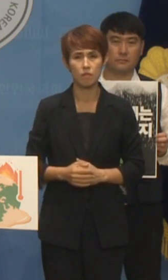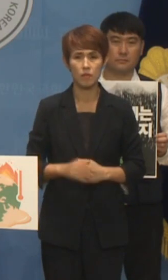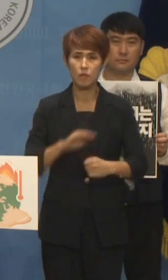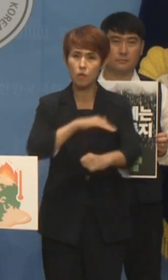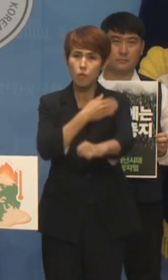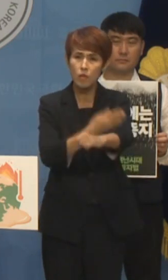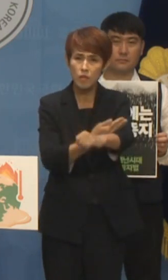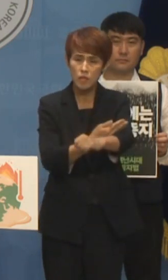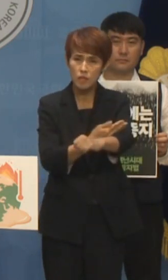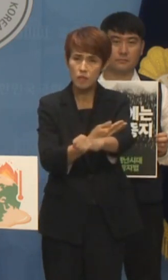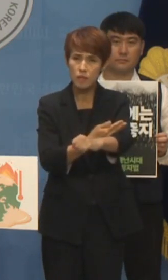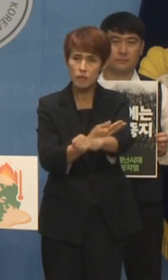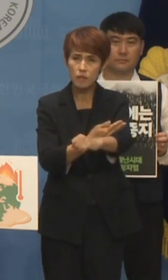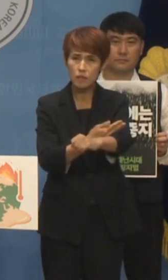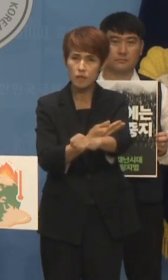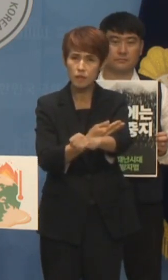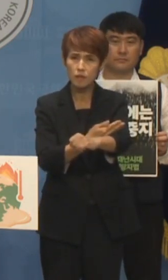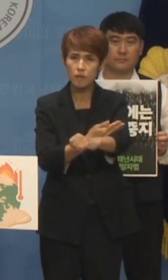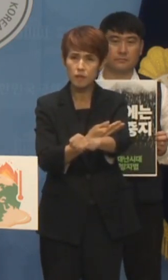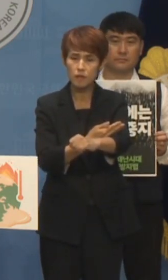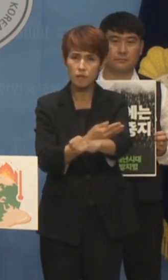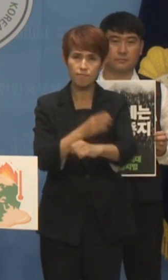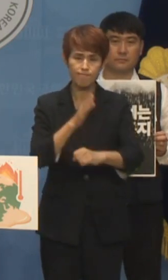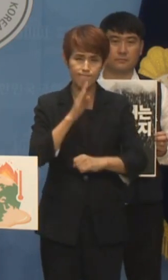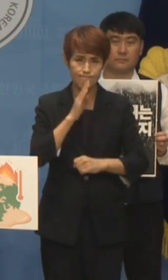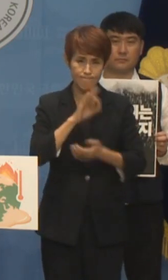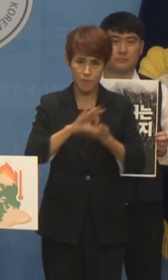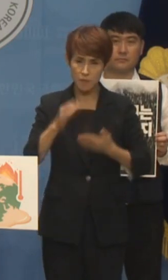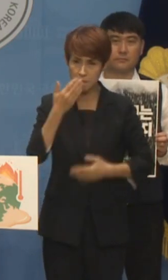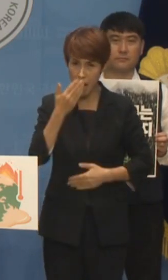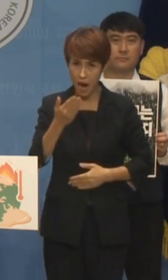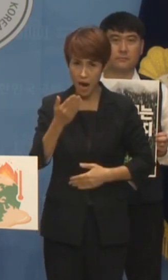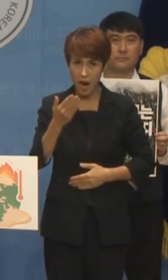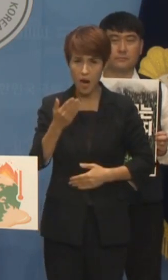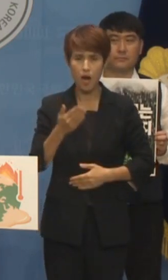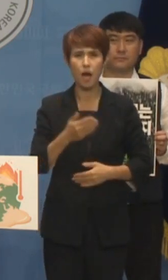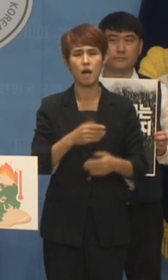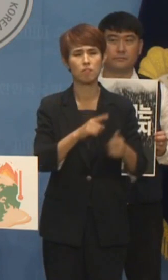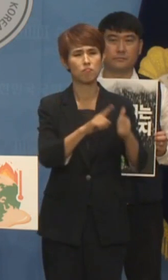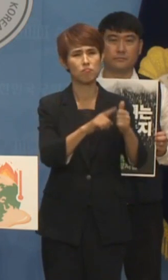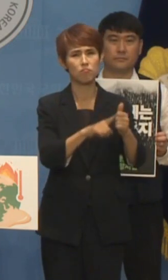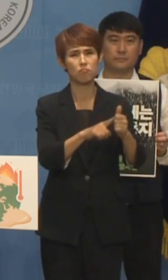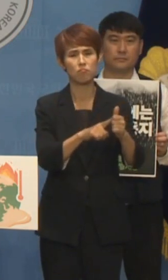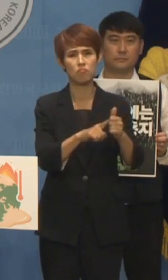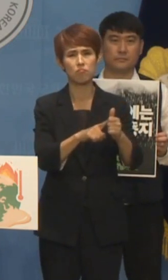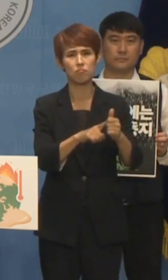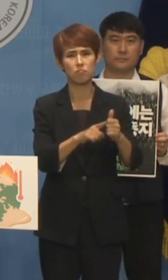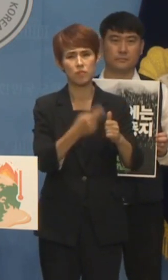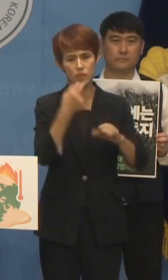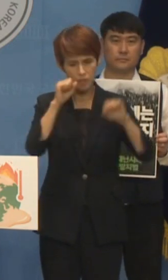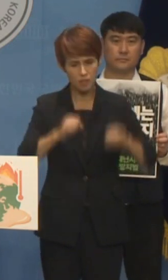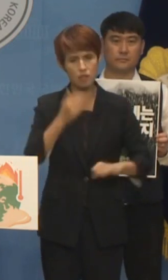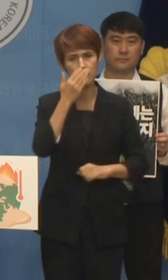권리가 실질적으로 작동했다면 그 동료는 우리 곁에 있을지도